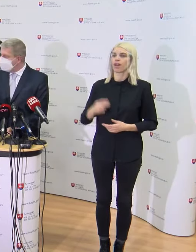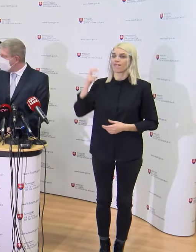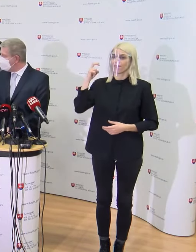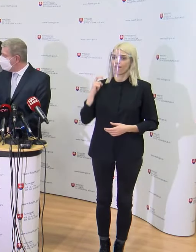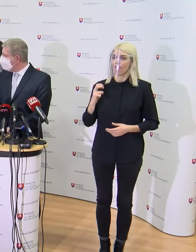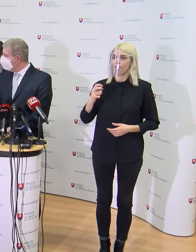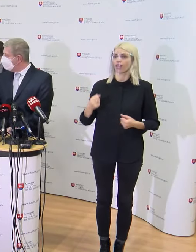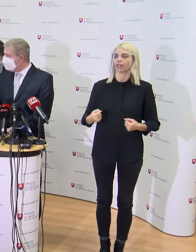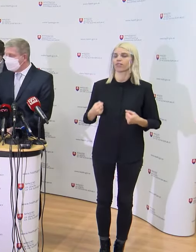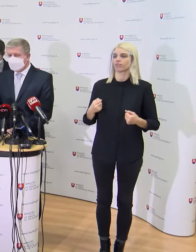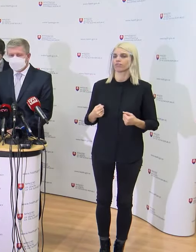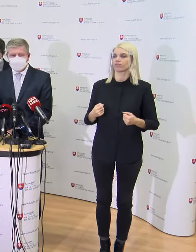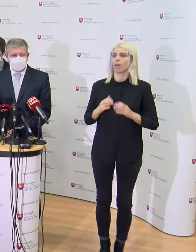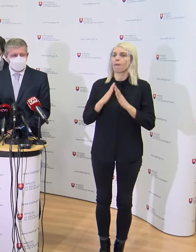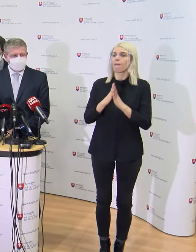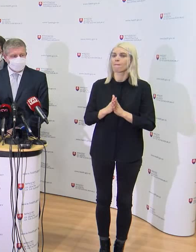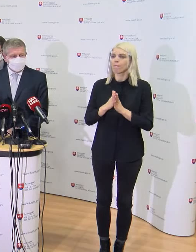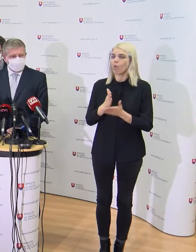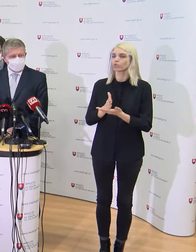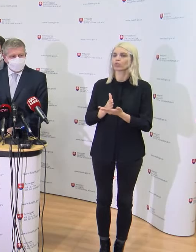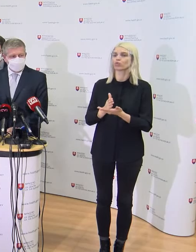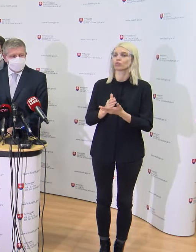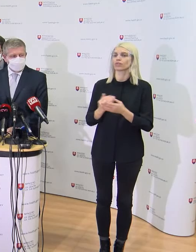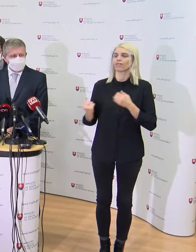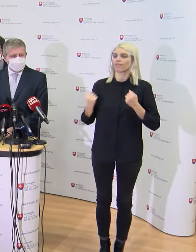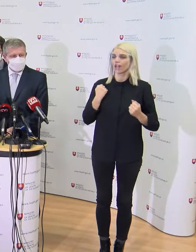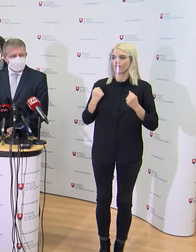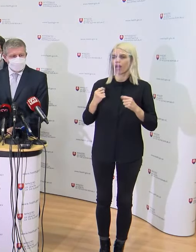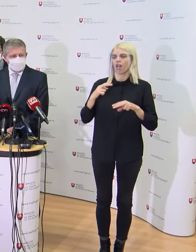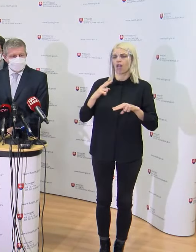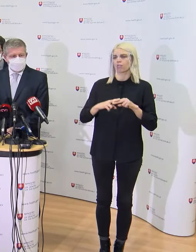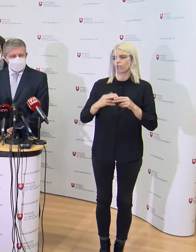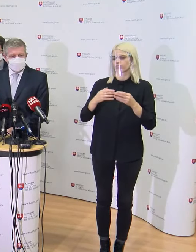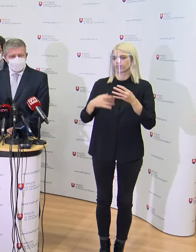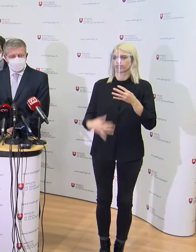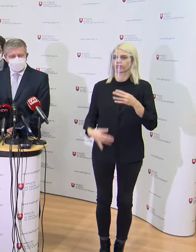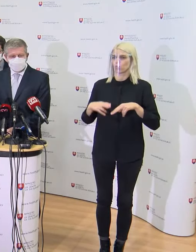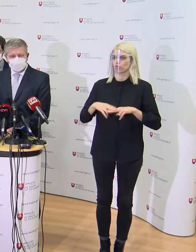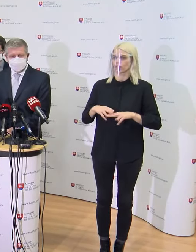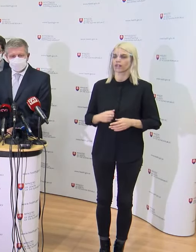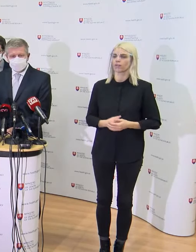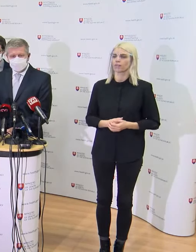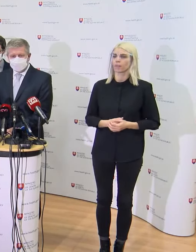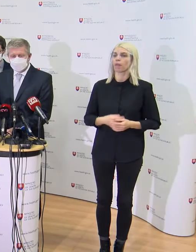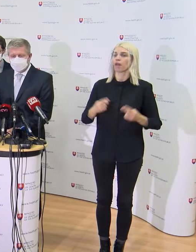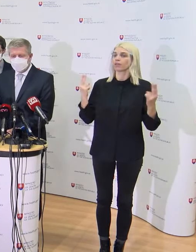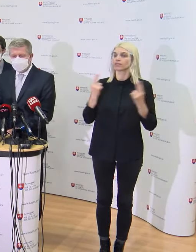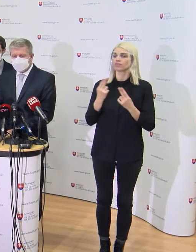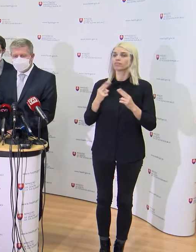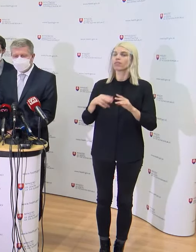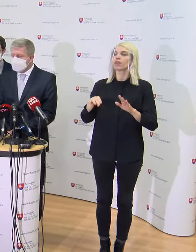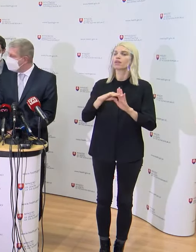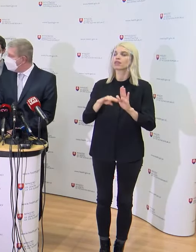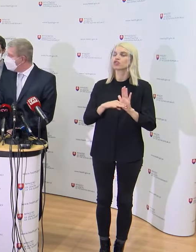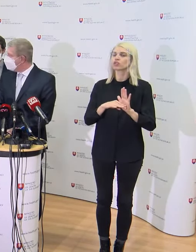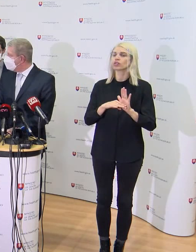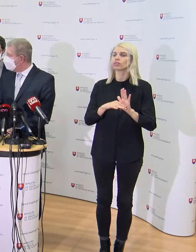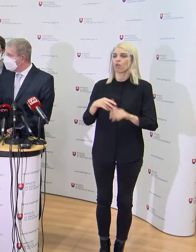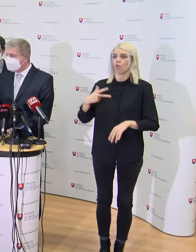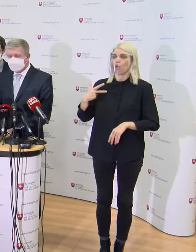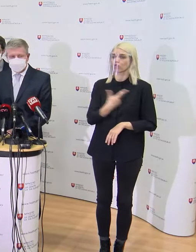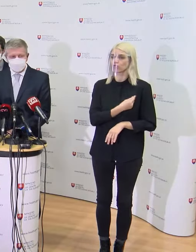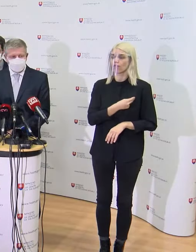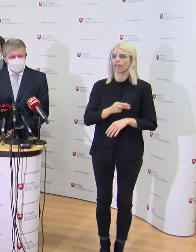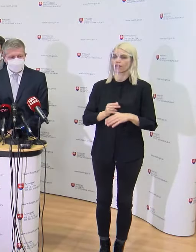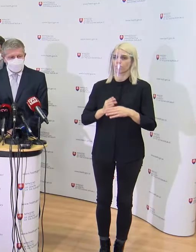vleky, bohoslužby, fitness a tak ďalej. S tým, že takisto to bude v režime